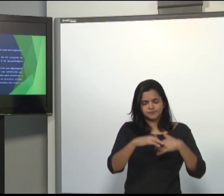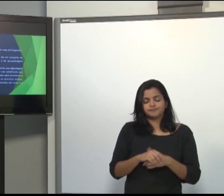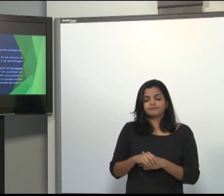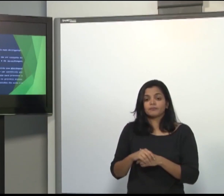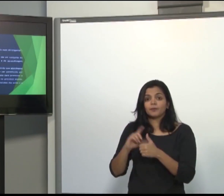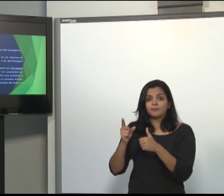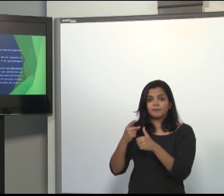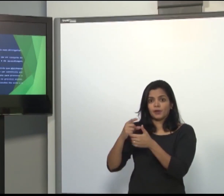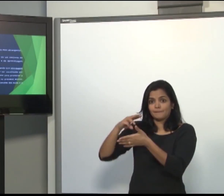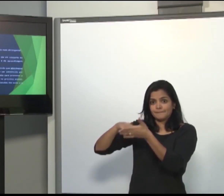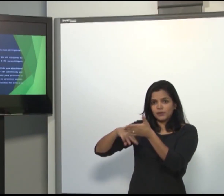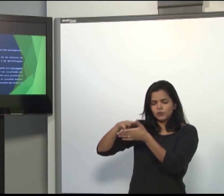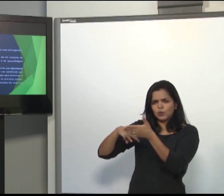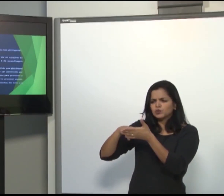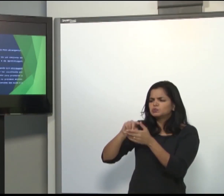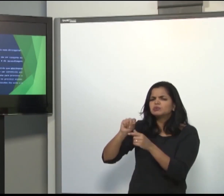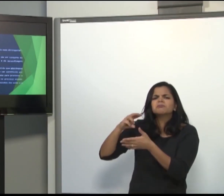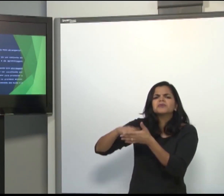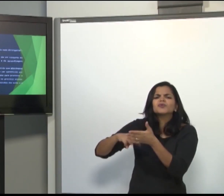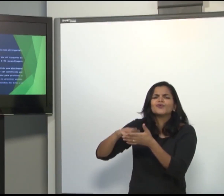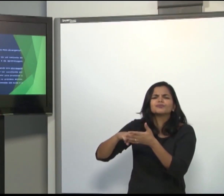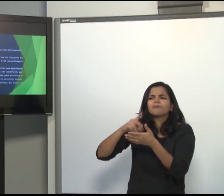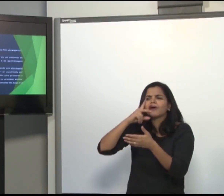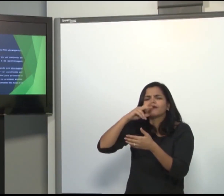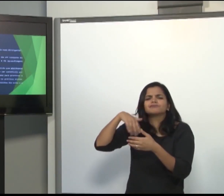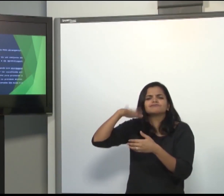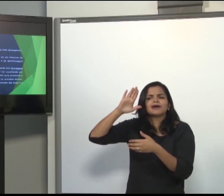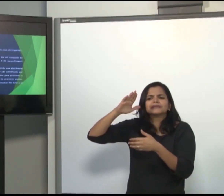explicá-los. Temos metodologia,